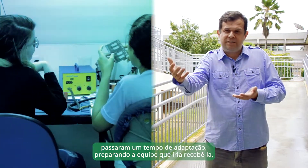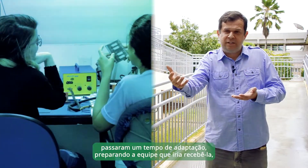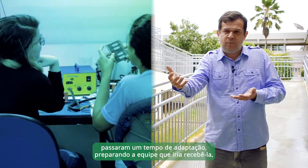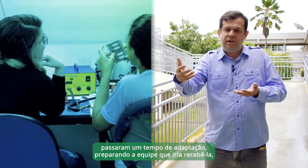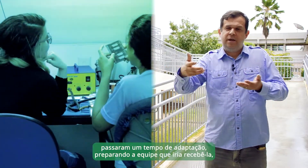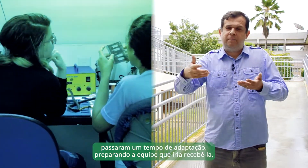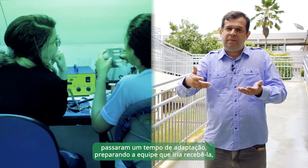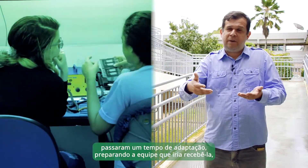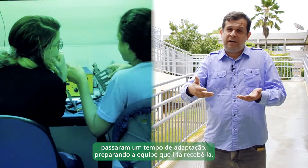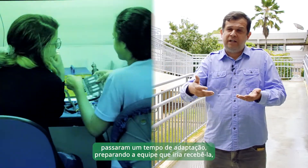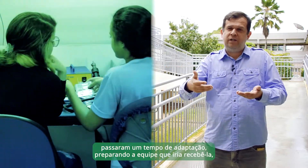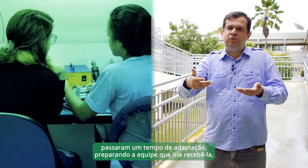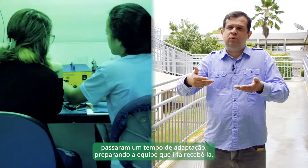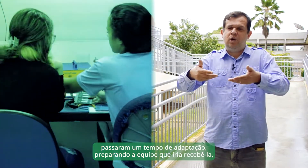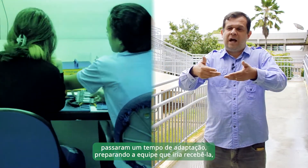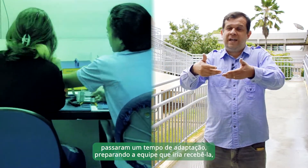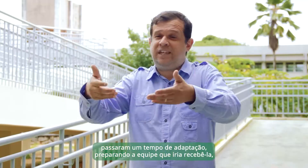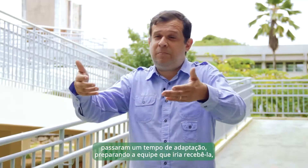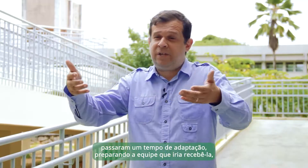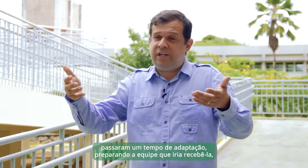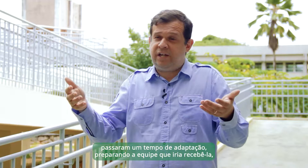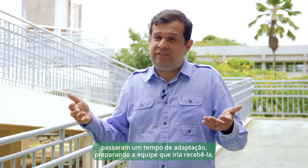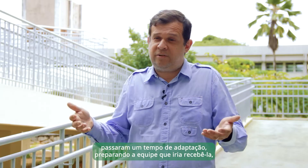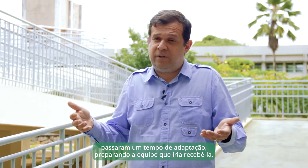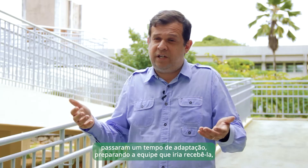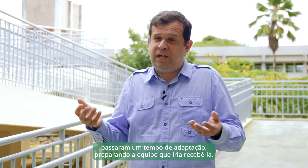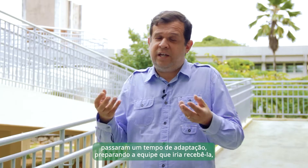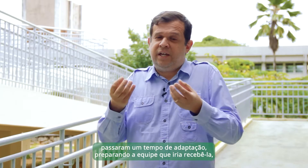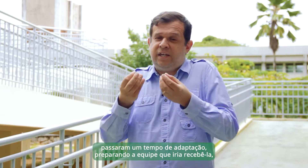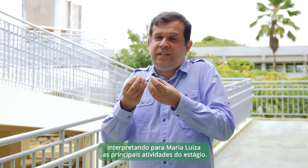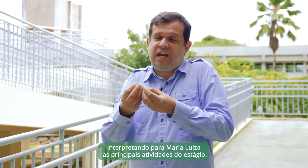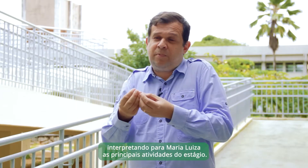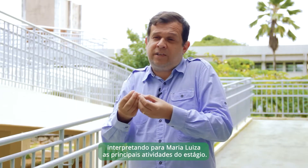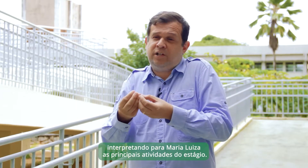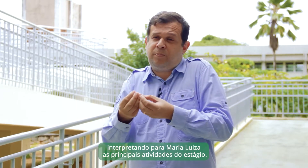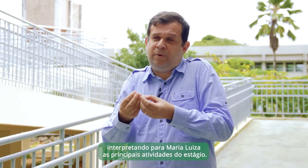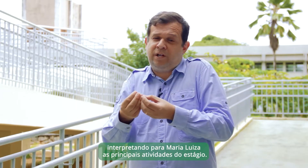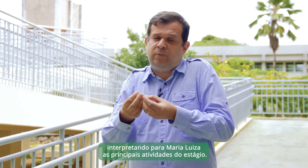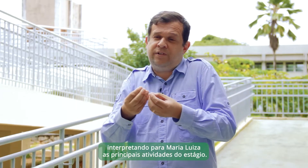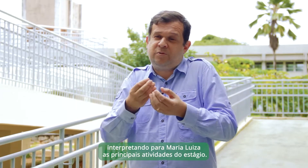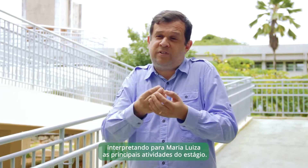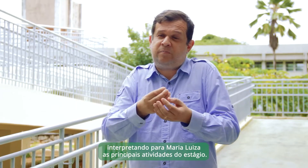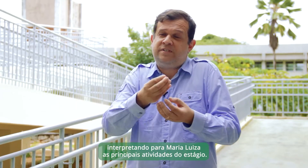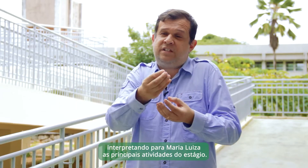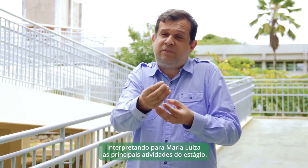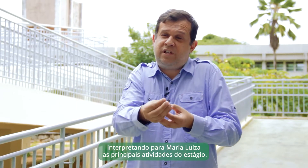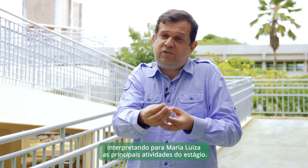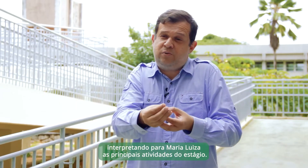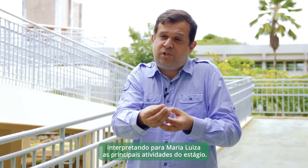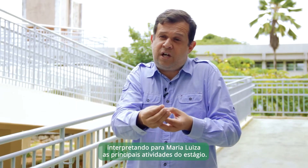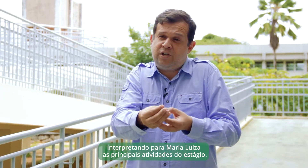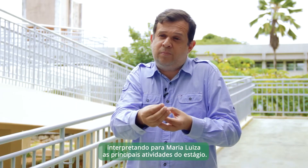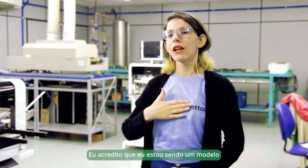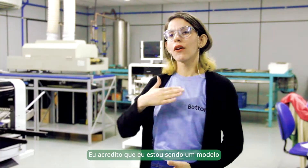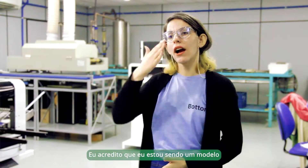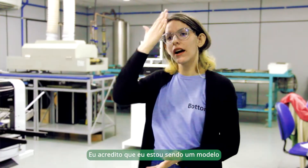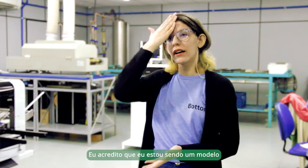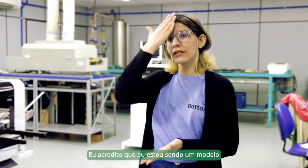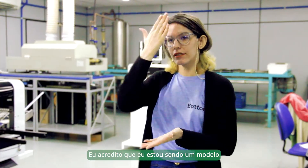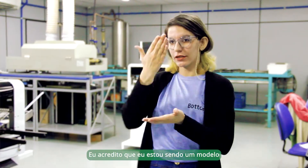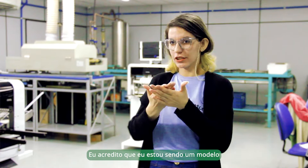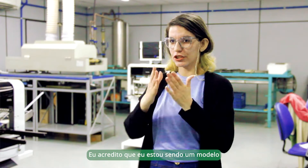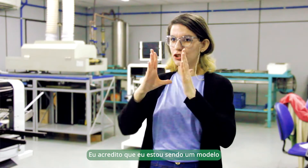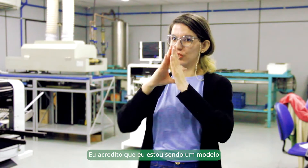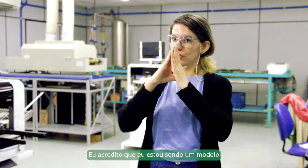um tempo de adaptação preparando a equipe que queria receber ela e interpretando para Maria Luiza os principais atividades do estágio